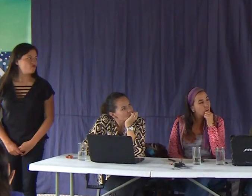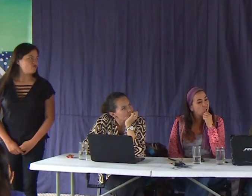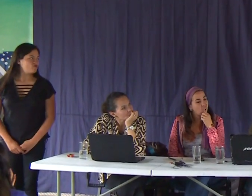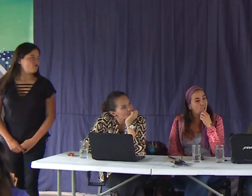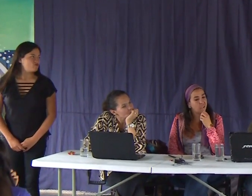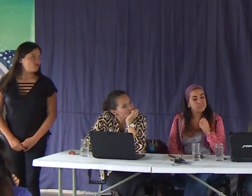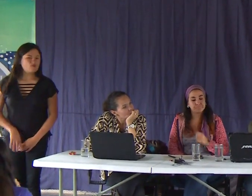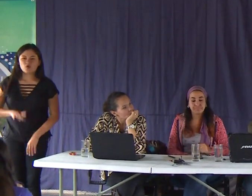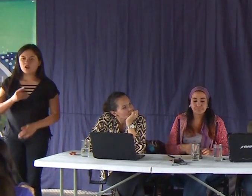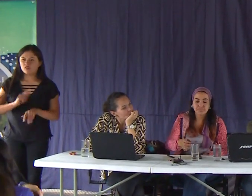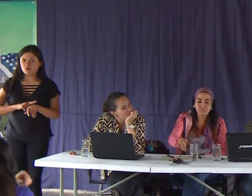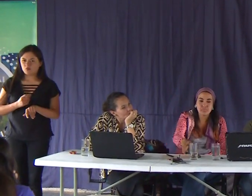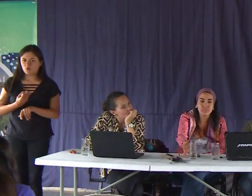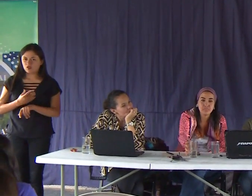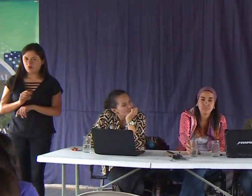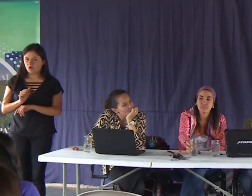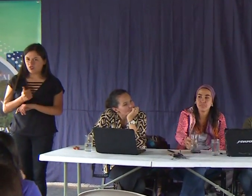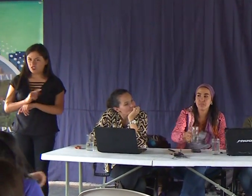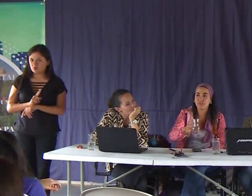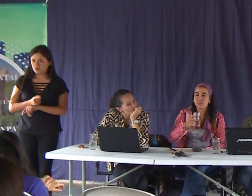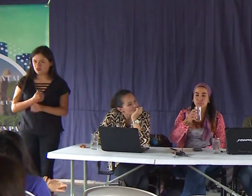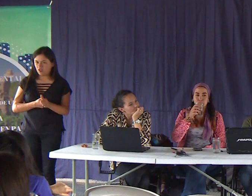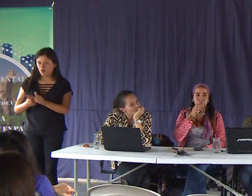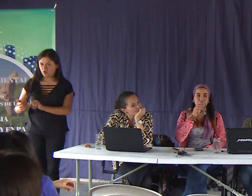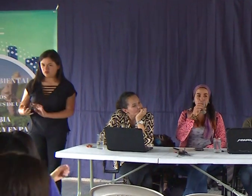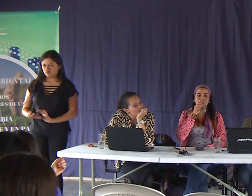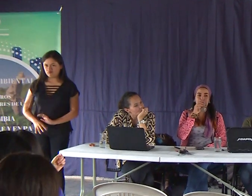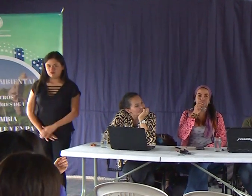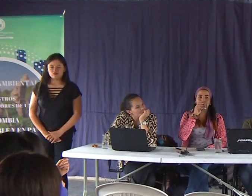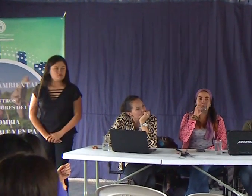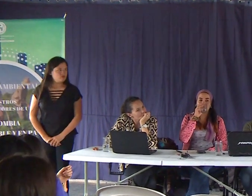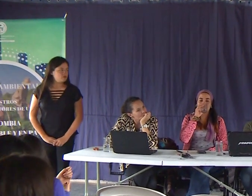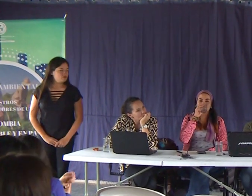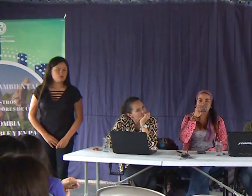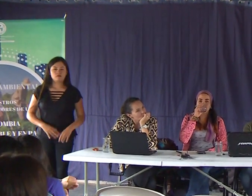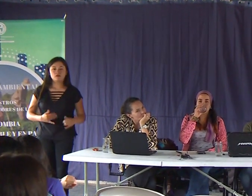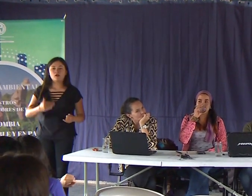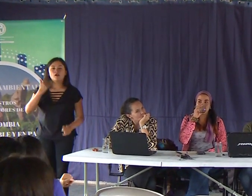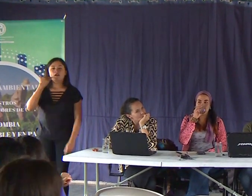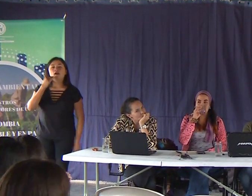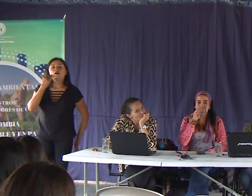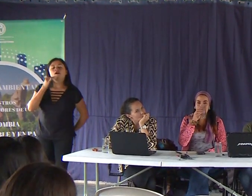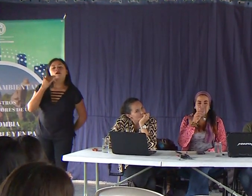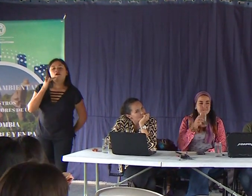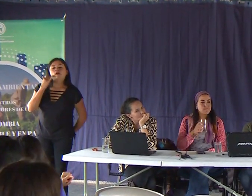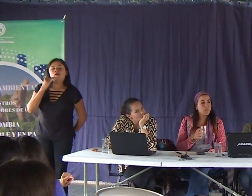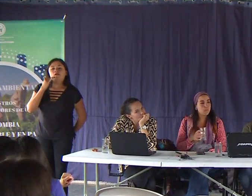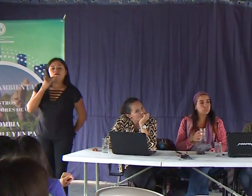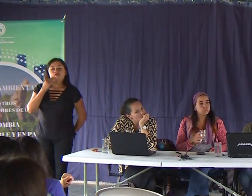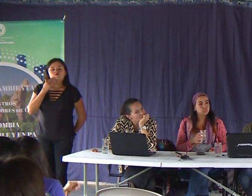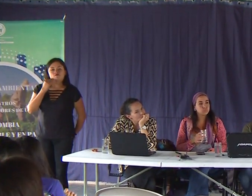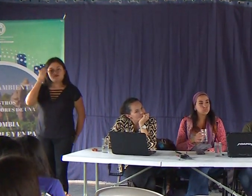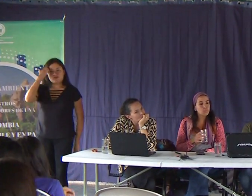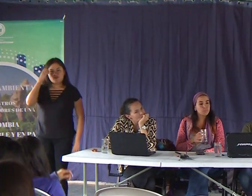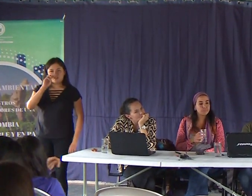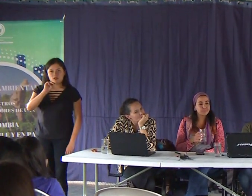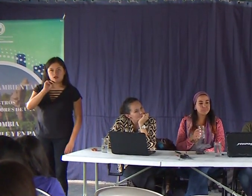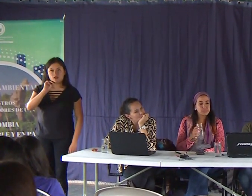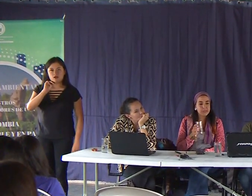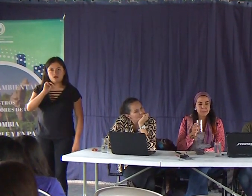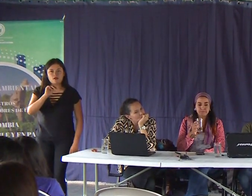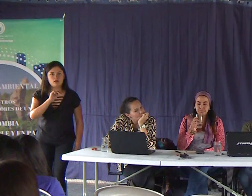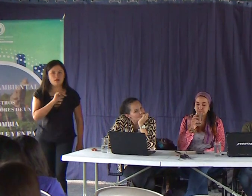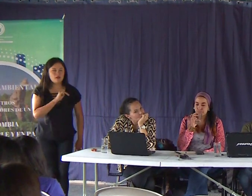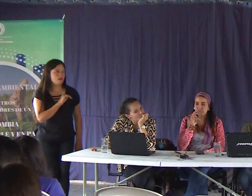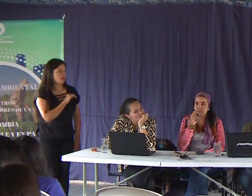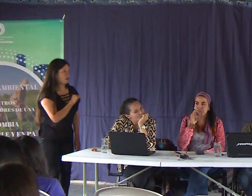Enseguida realizará su intervención la profesora Ana Josefina Roballo Pintos. Ella es doctora de educación, especialista